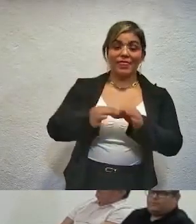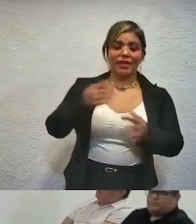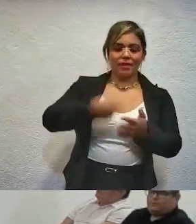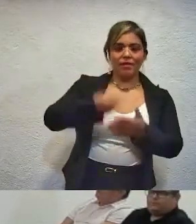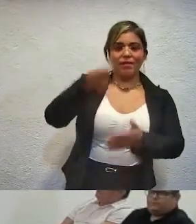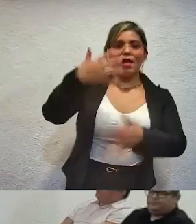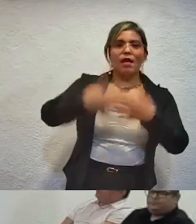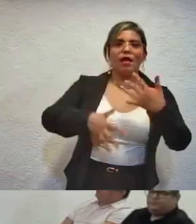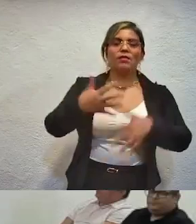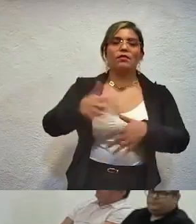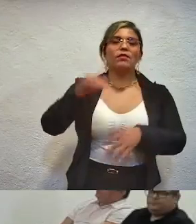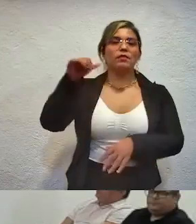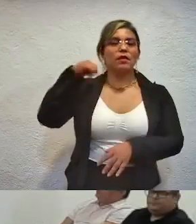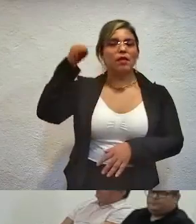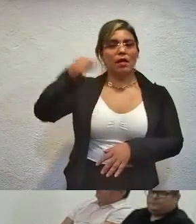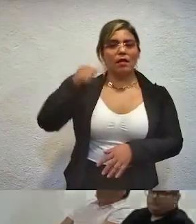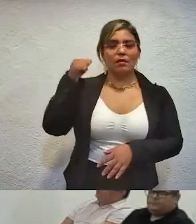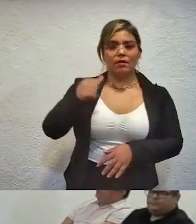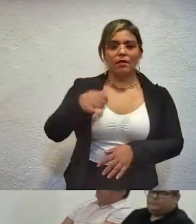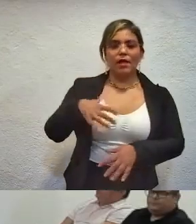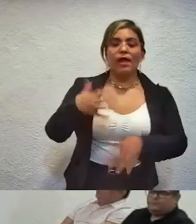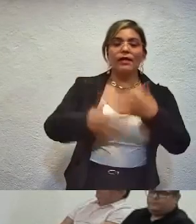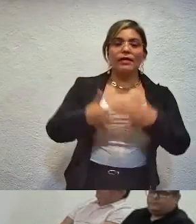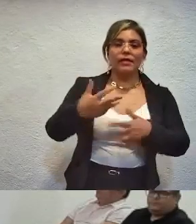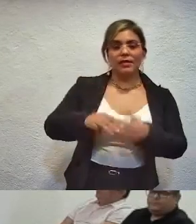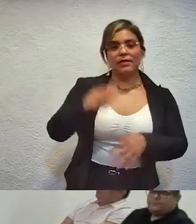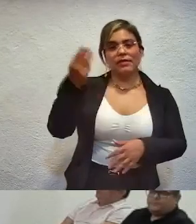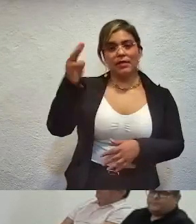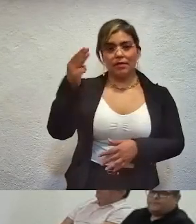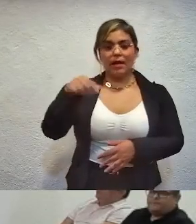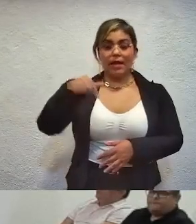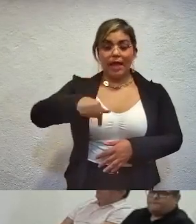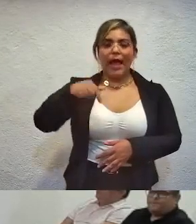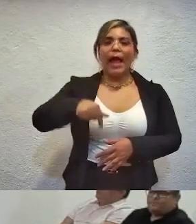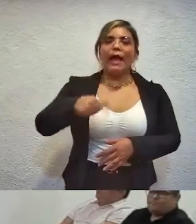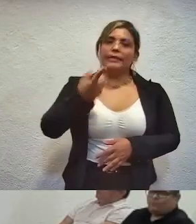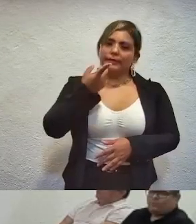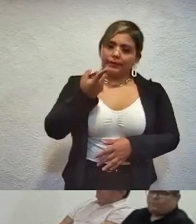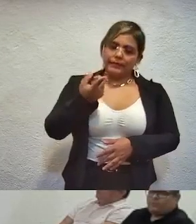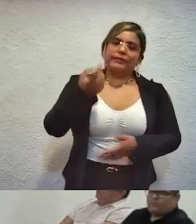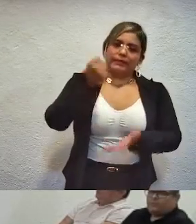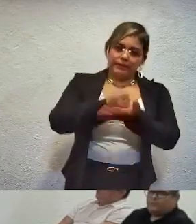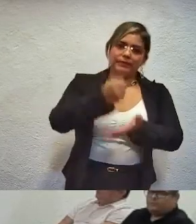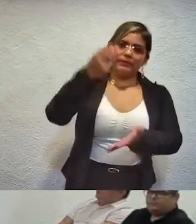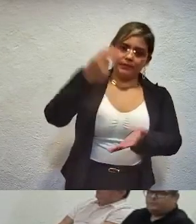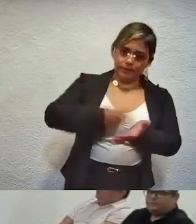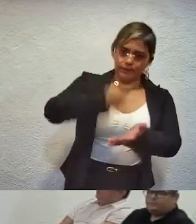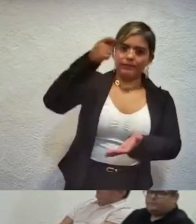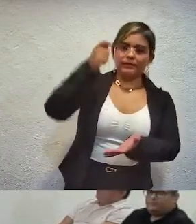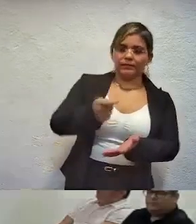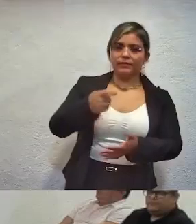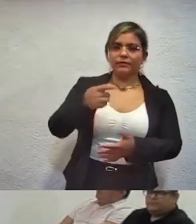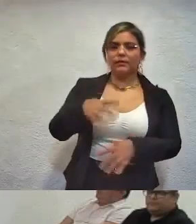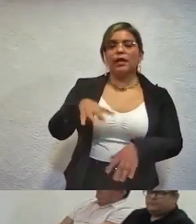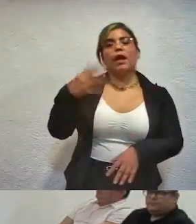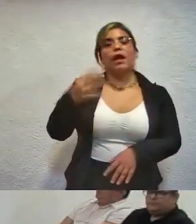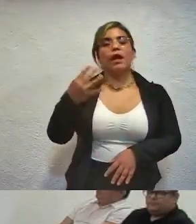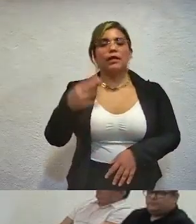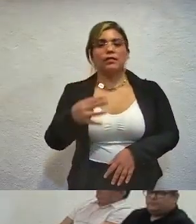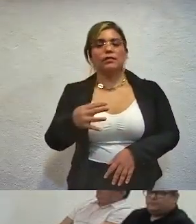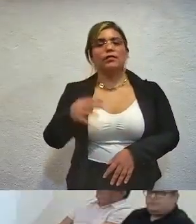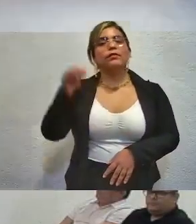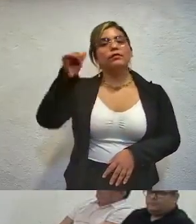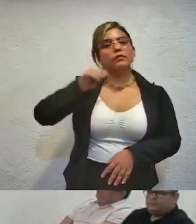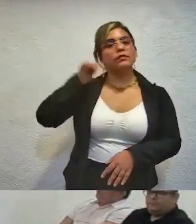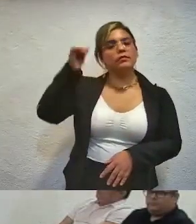de abril y el acuerdo plenario de 15 de mayo emitidos por este tribunal. El 14 de abril se declaró la invalidez de la elección de